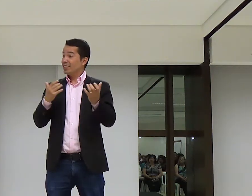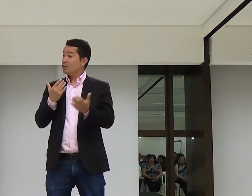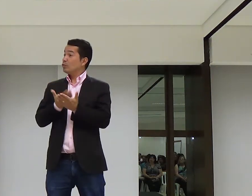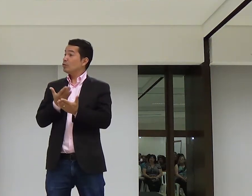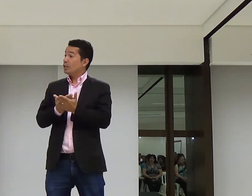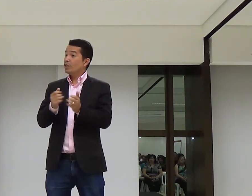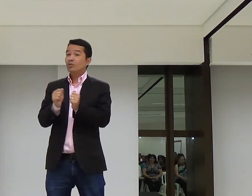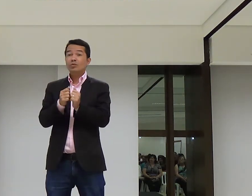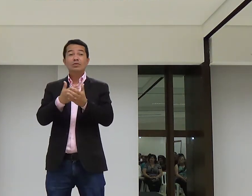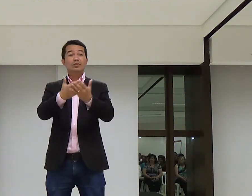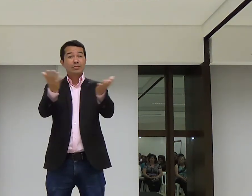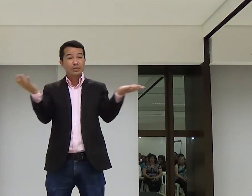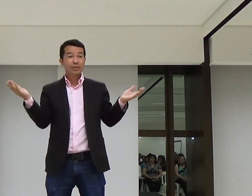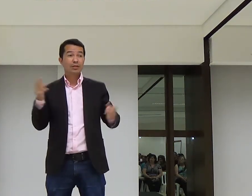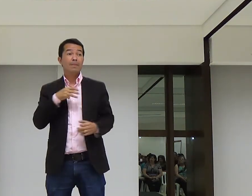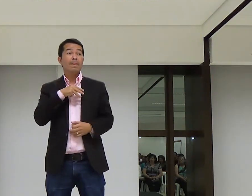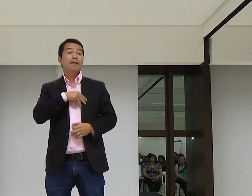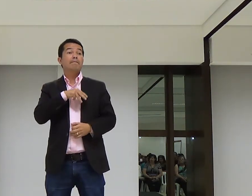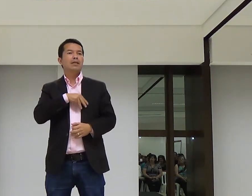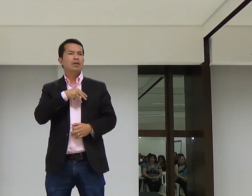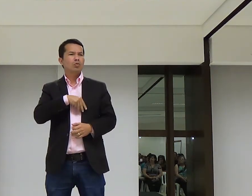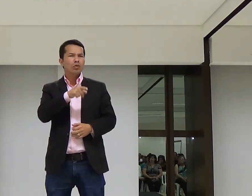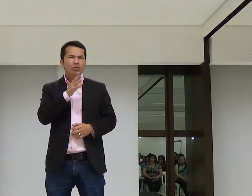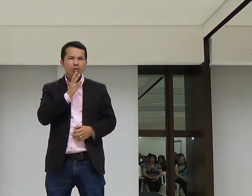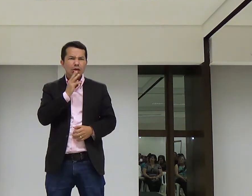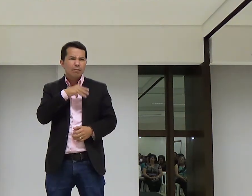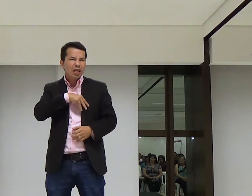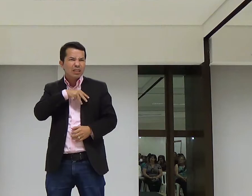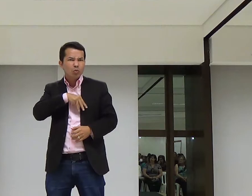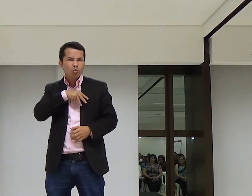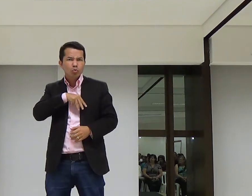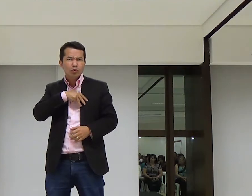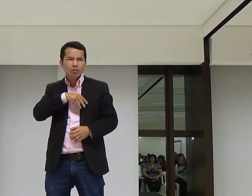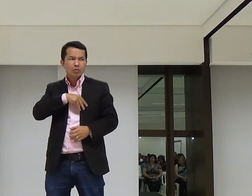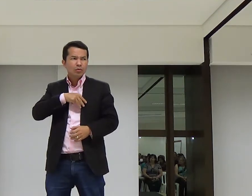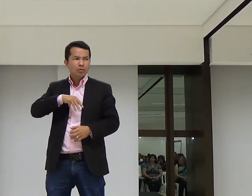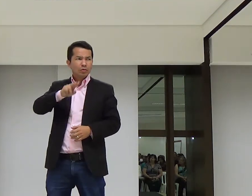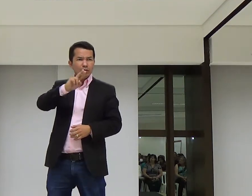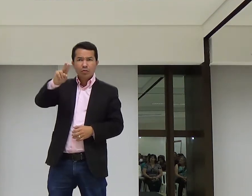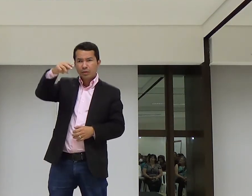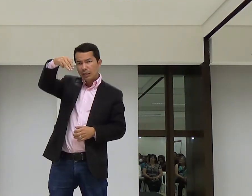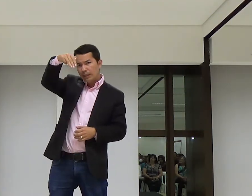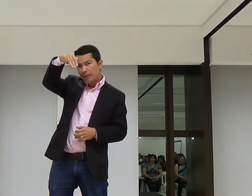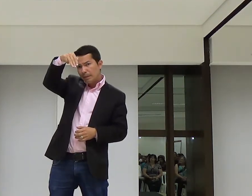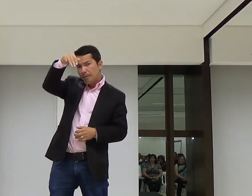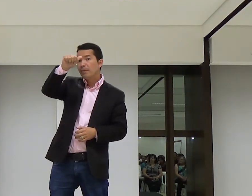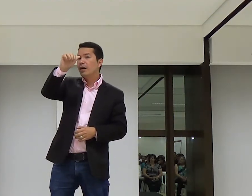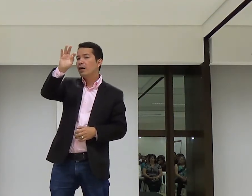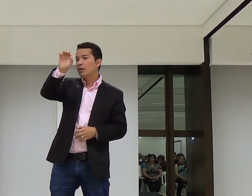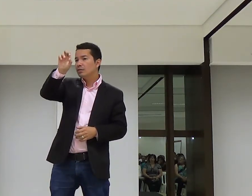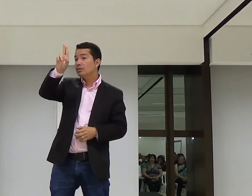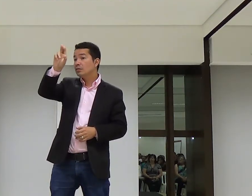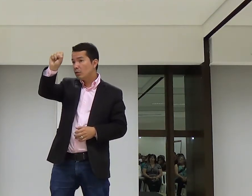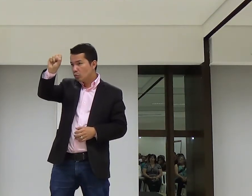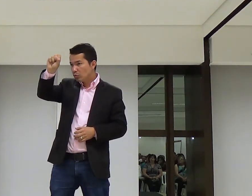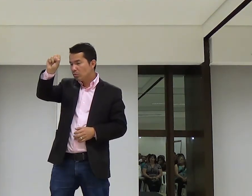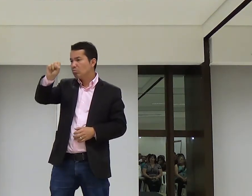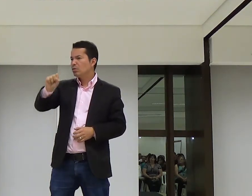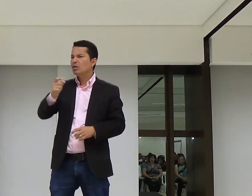E hoje, nós queremos, eu quero estudar junto com vocês. Mateus, você conhece esse sinal? O nome é